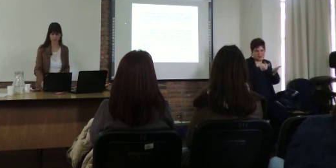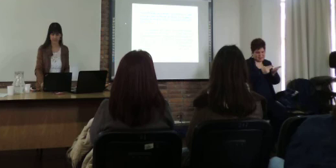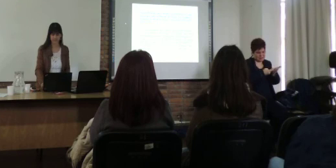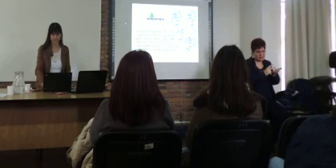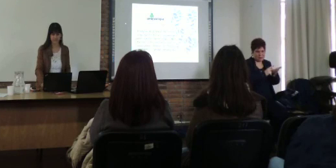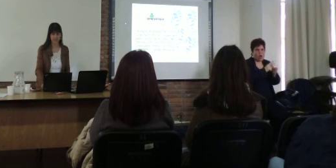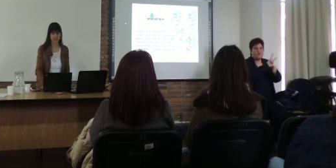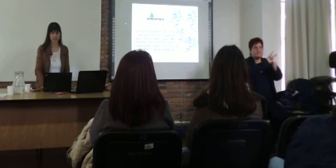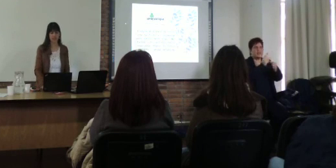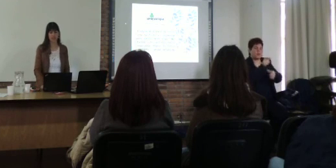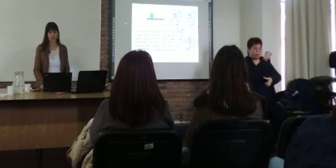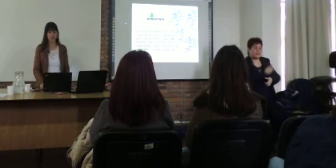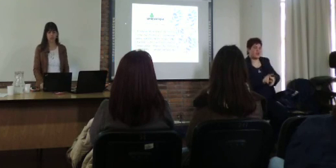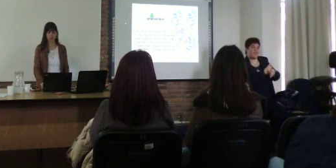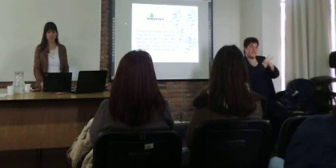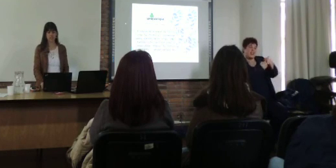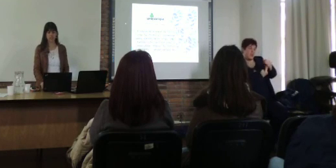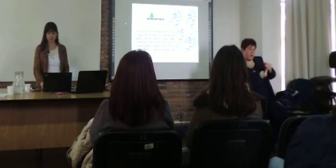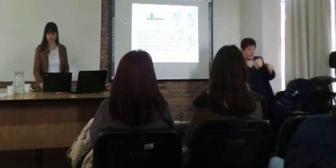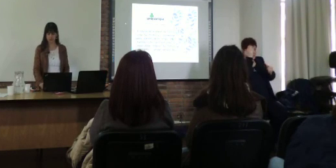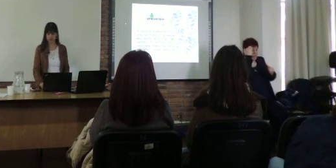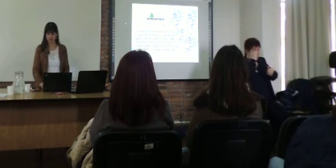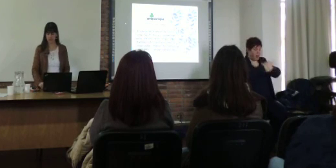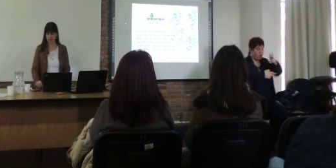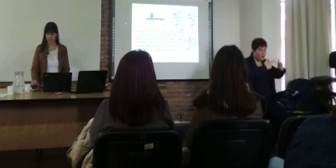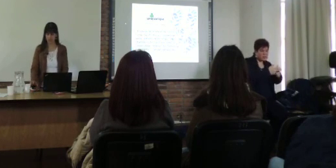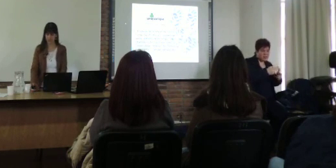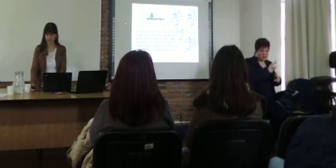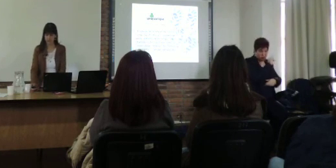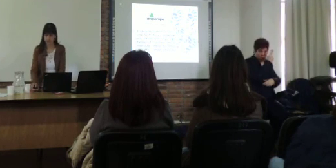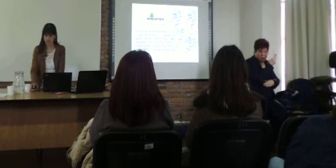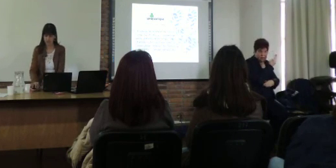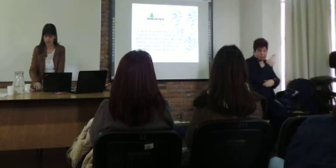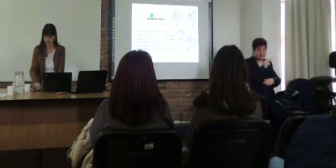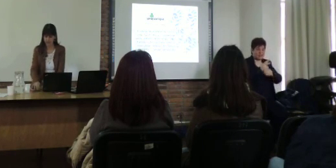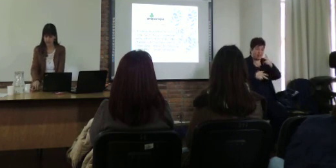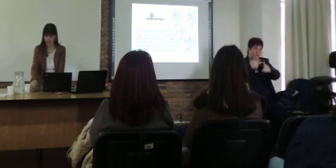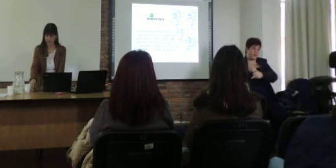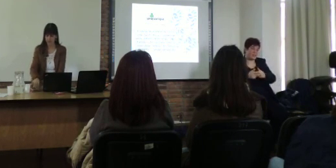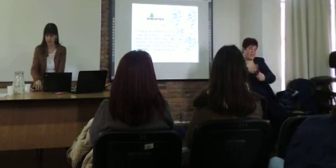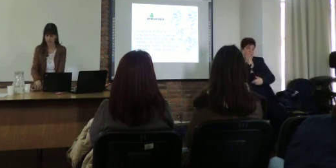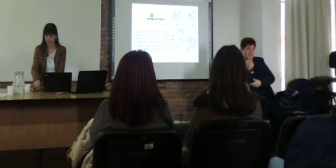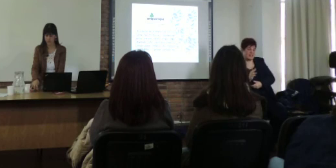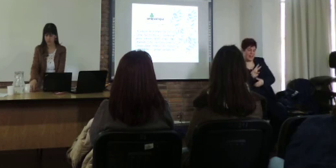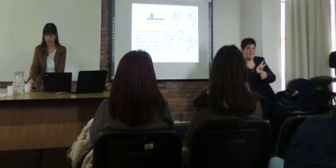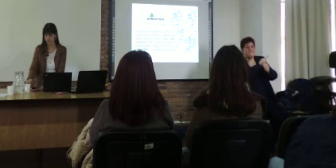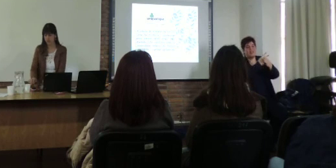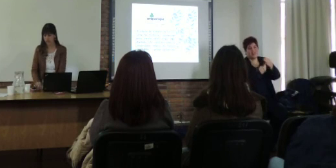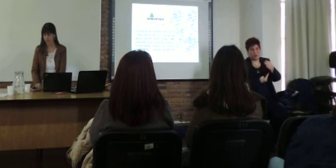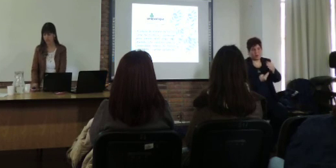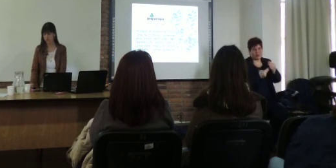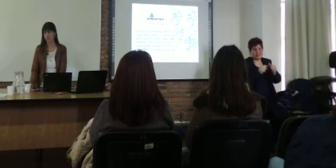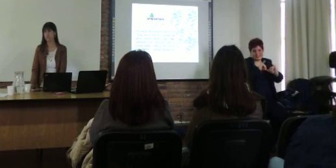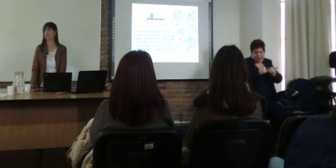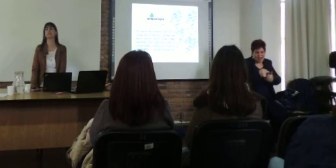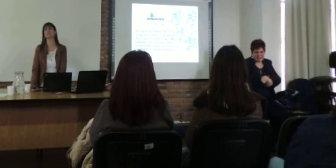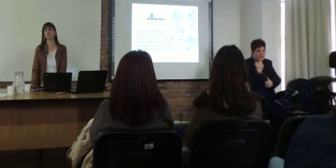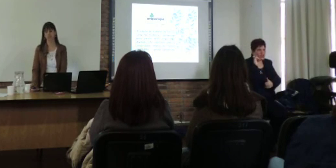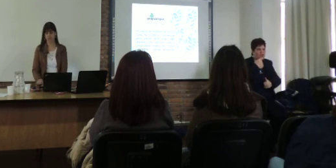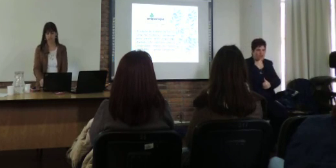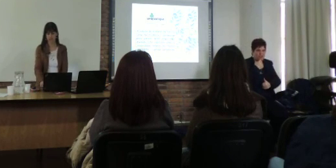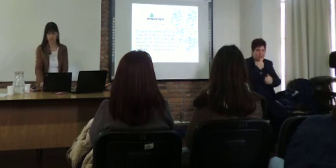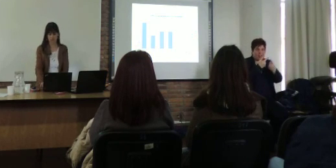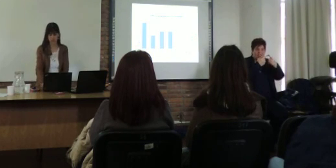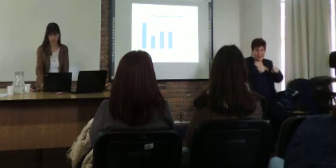Libraus. Bom, esses surdos estudaram, então, no período escolar, enquanto